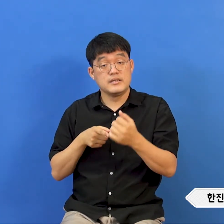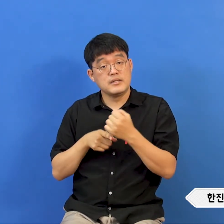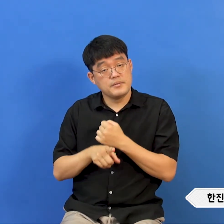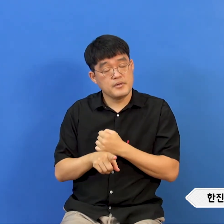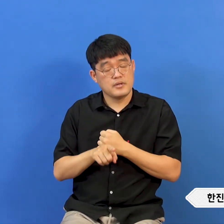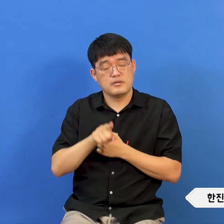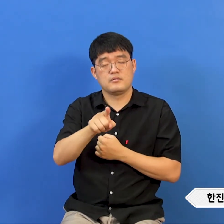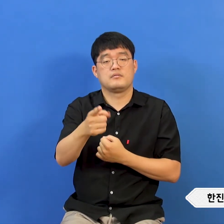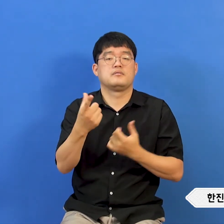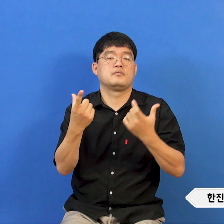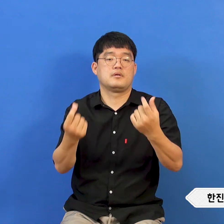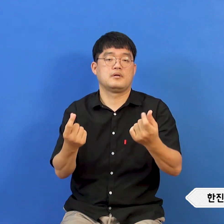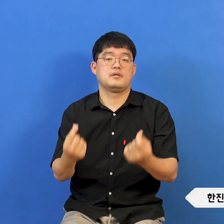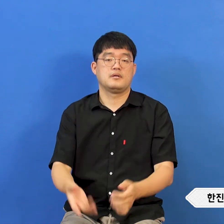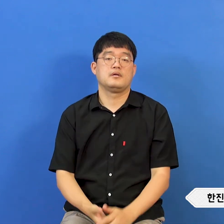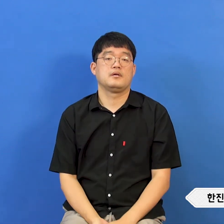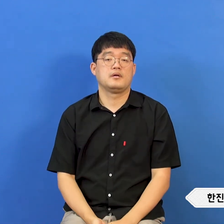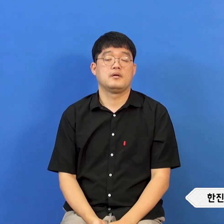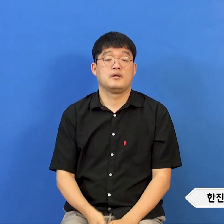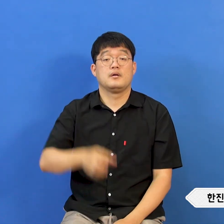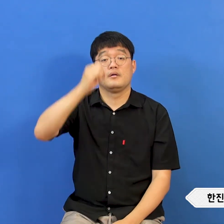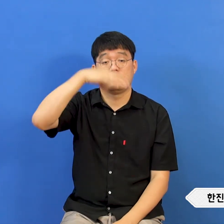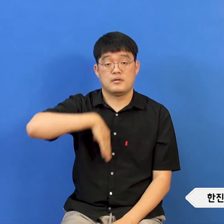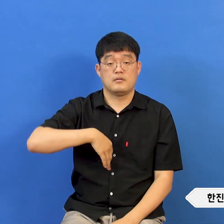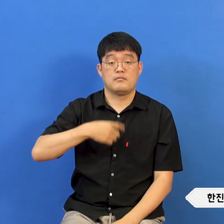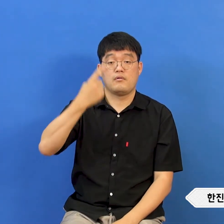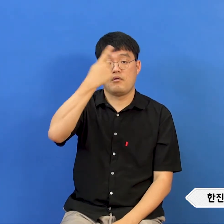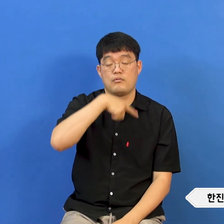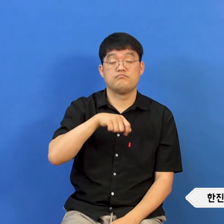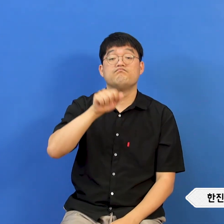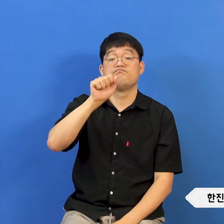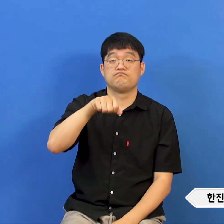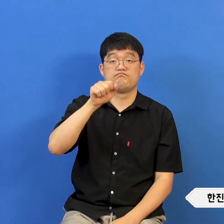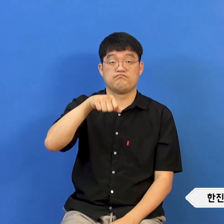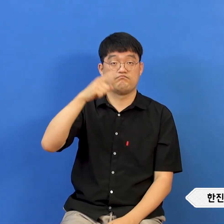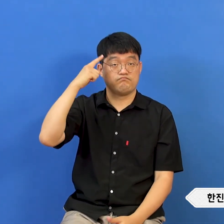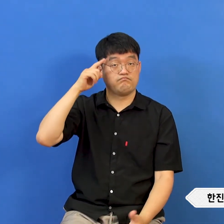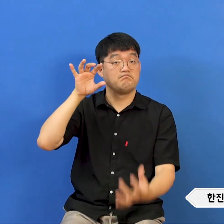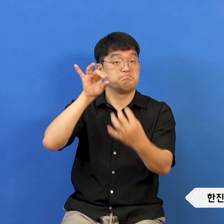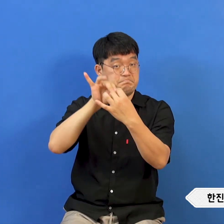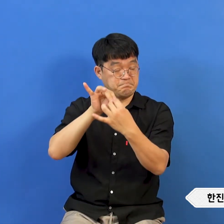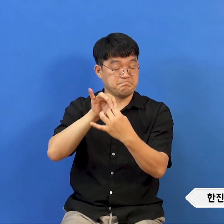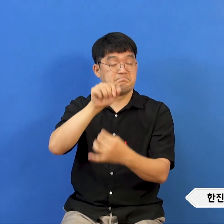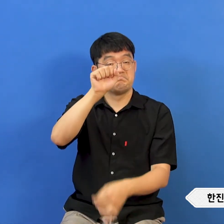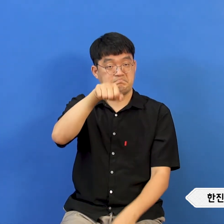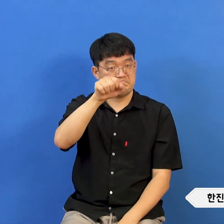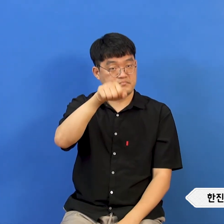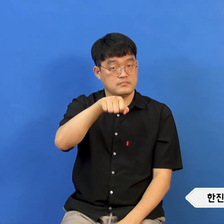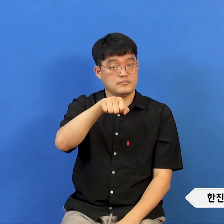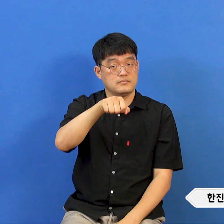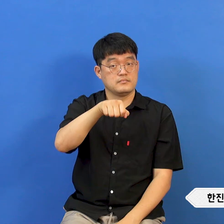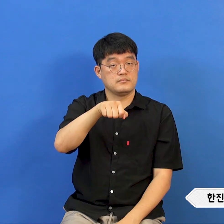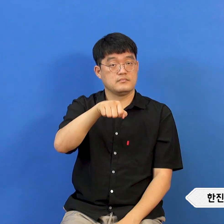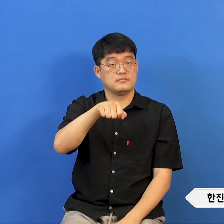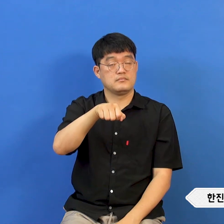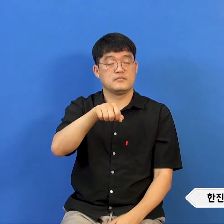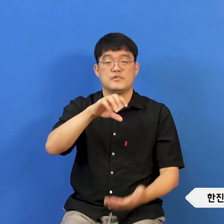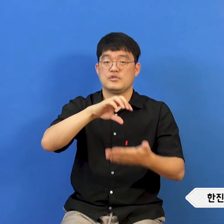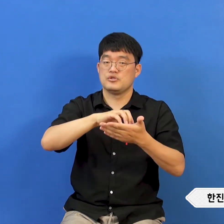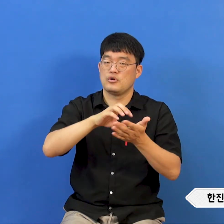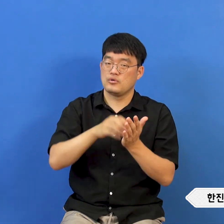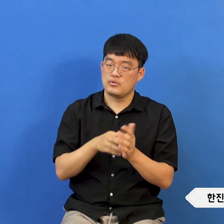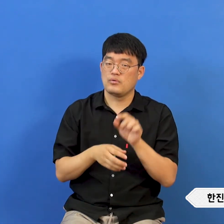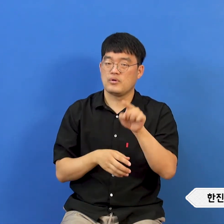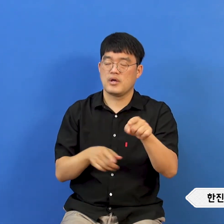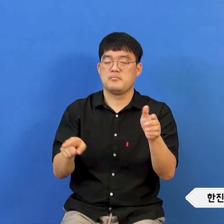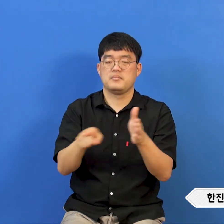것을 말합니다. 단순히 고개만 끄덕끄덕하고 한번 믿어보지요, 믿지야 본전인데, 그런 정도의